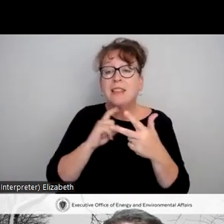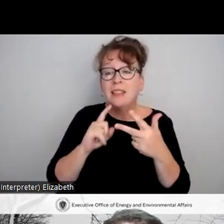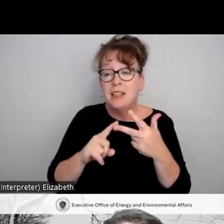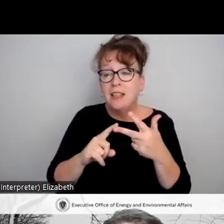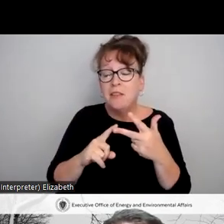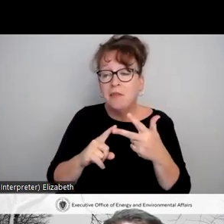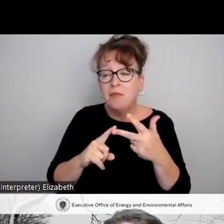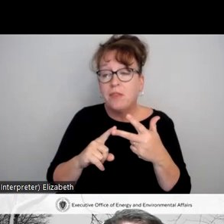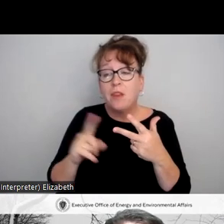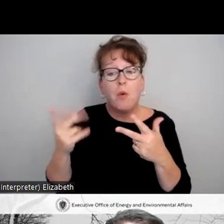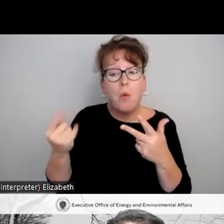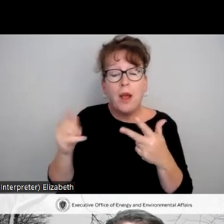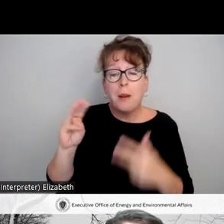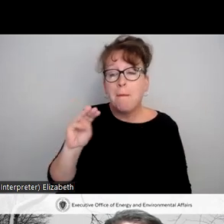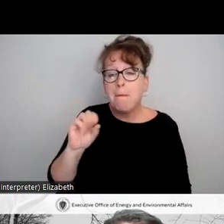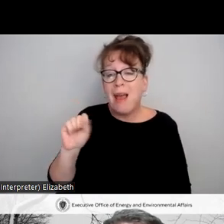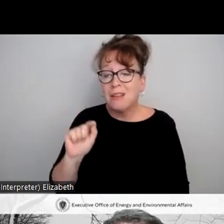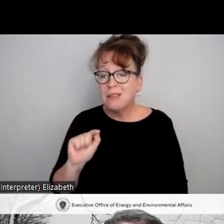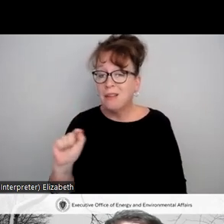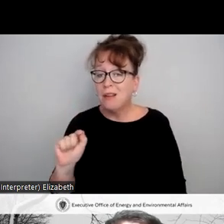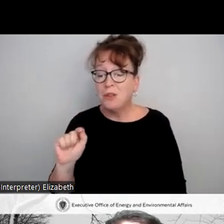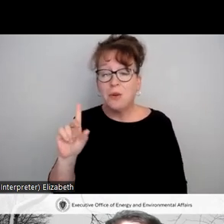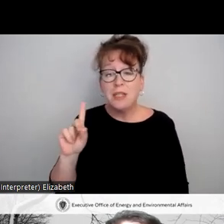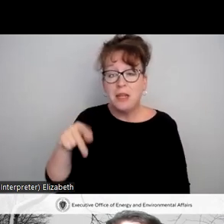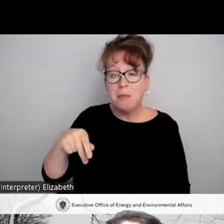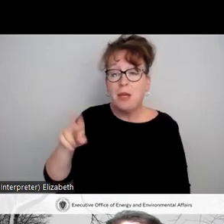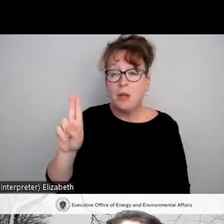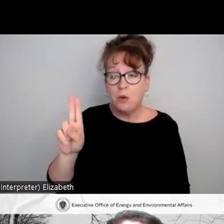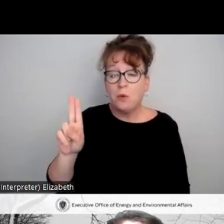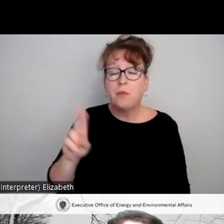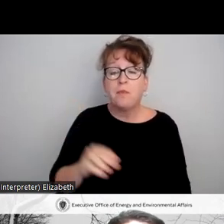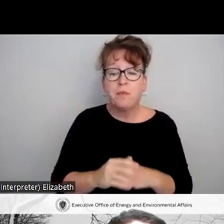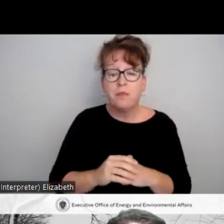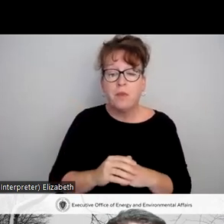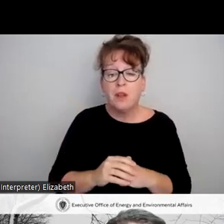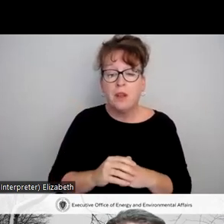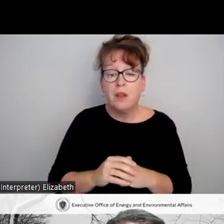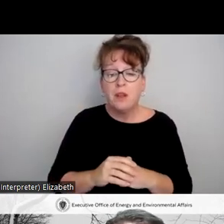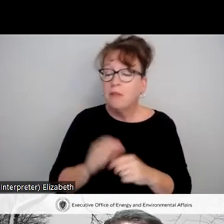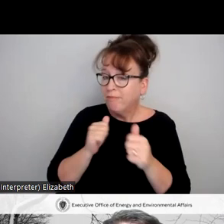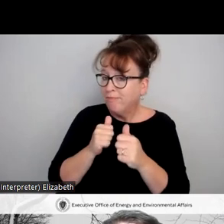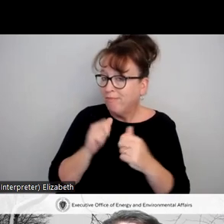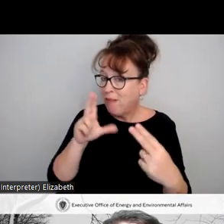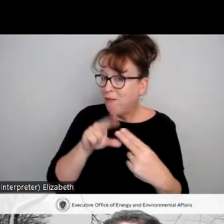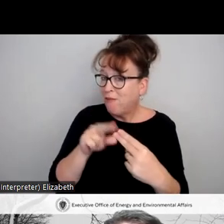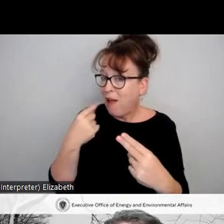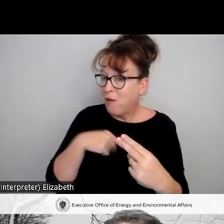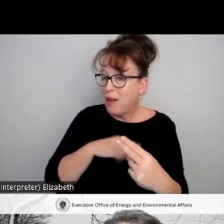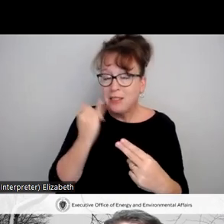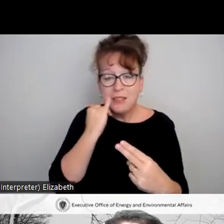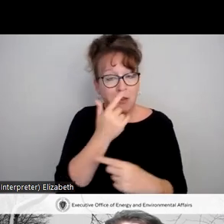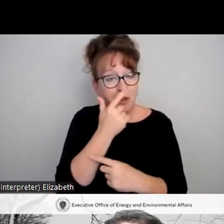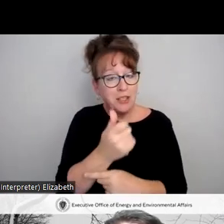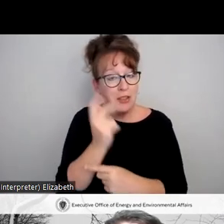verificar o vernos en linkedin y en ex lo que que era antes Twitter Así que puede